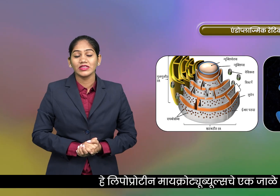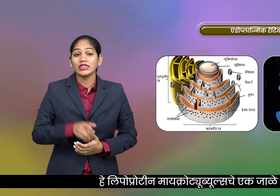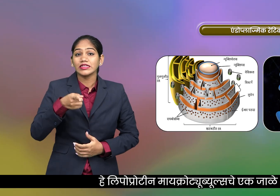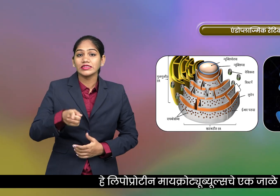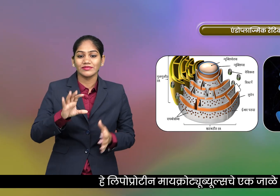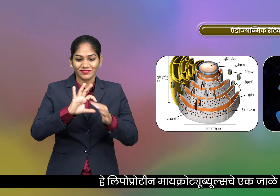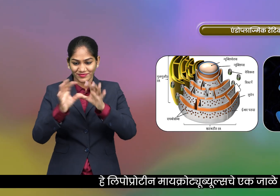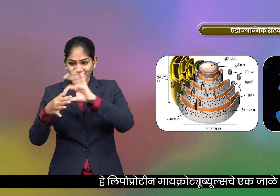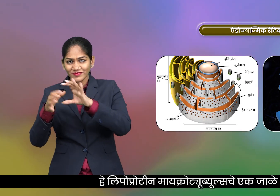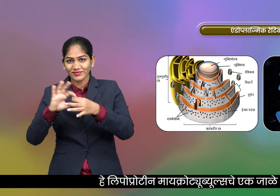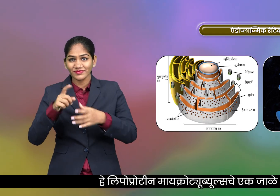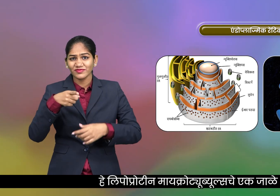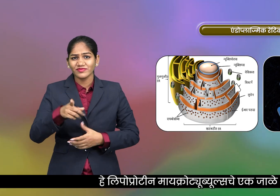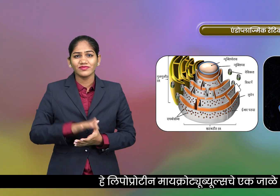हे लिपोप्रोटीन